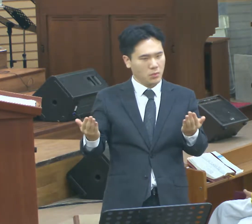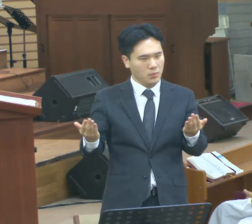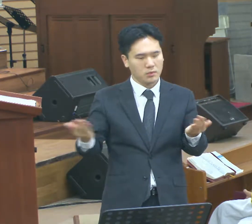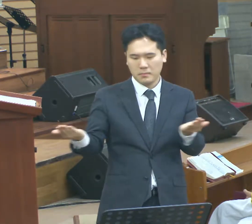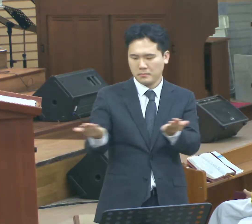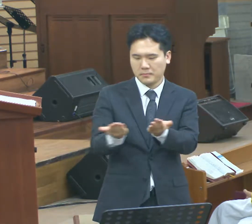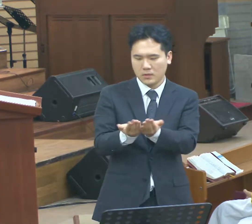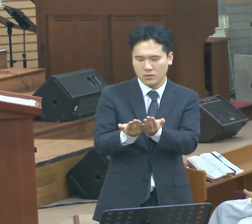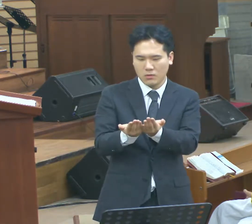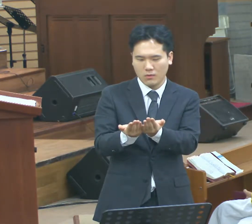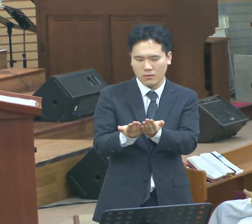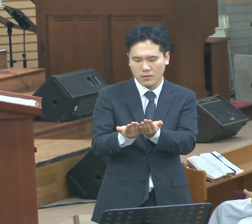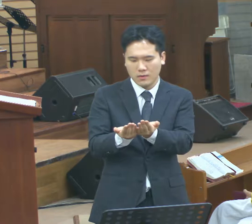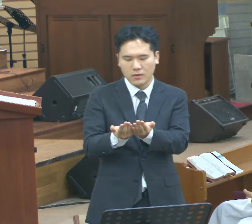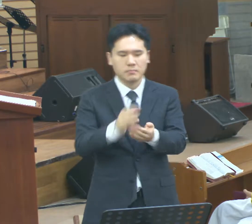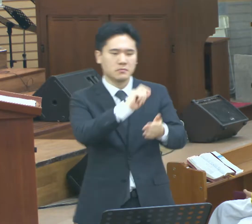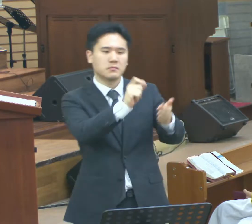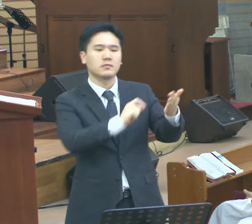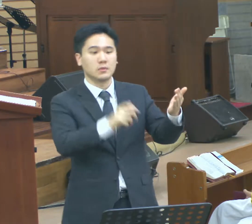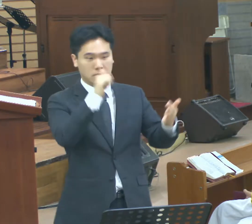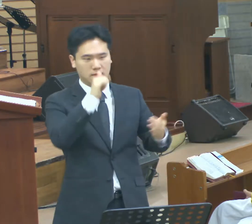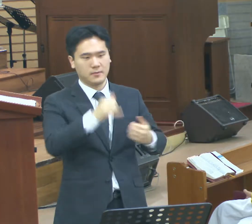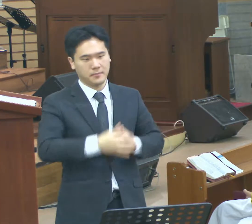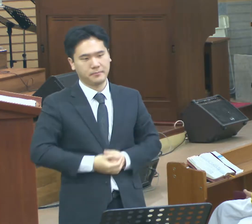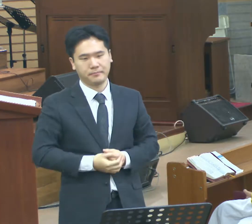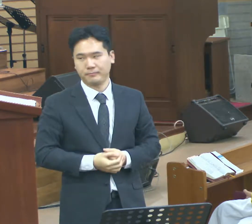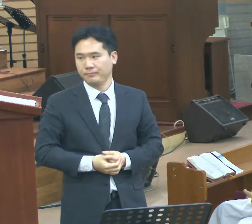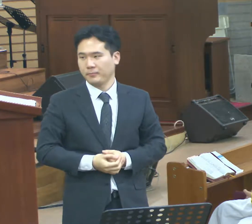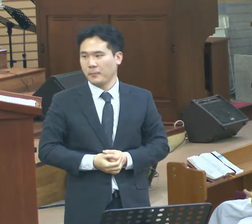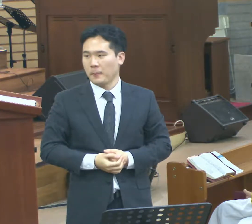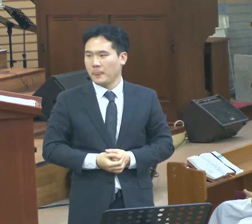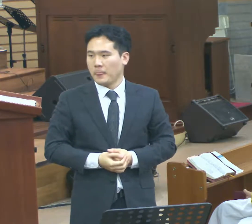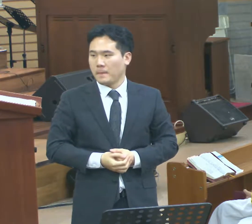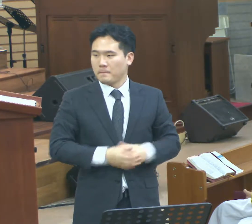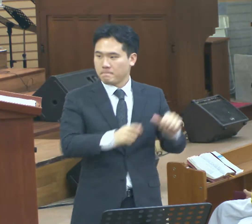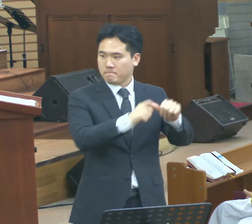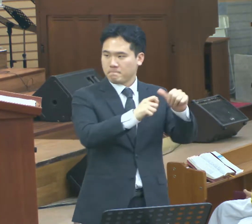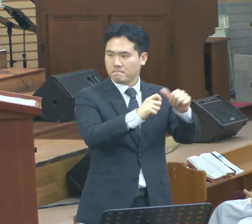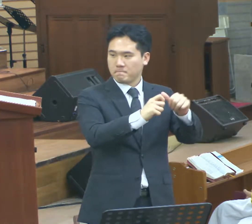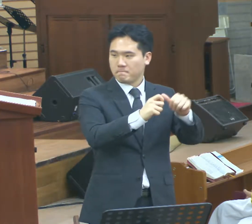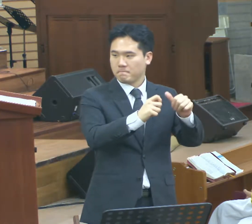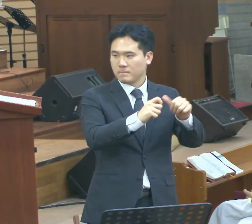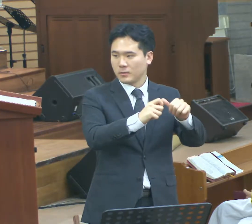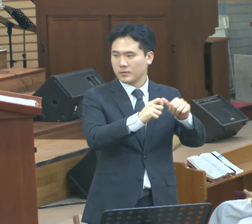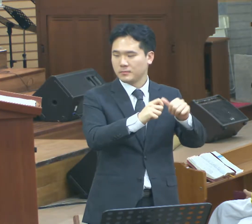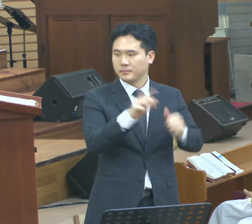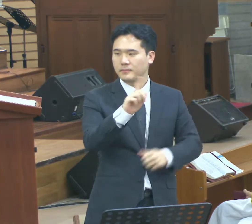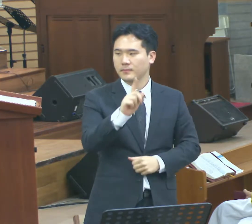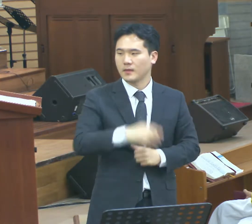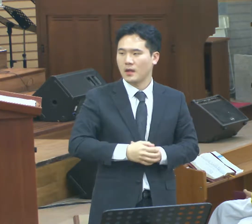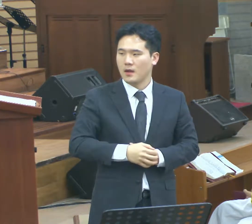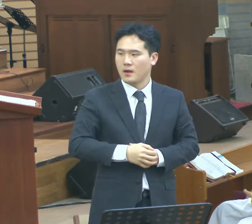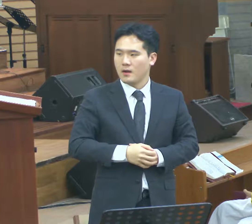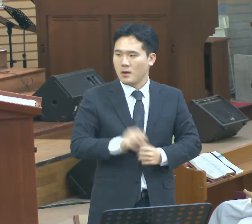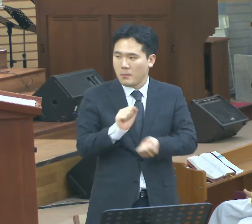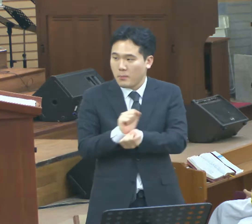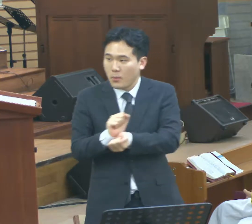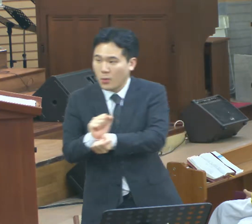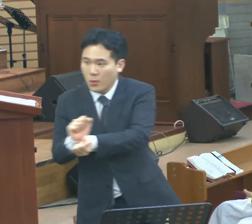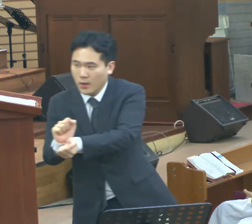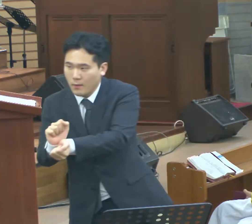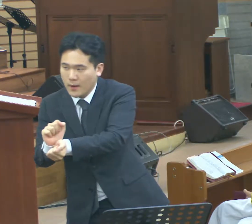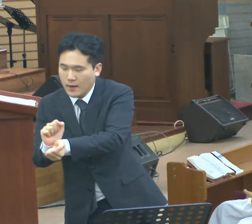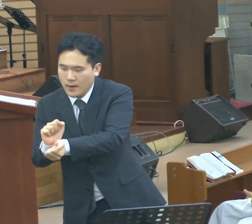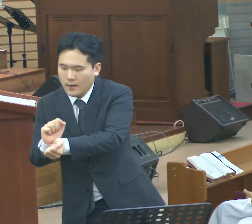106편까지 17편이 기록이 되었다는 거예요. 그 다음에 5권 107편 이하는 포로 생활에서